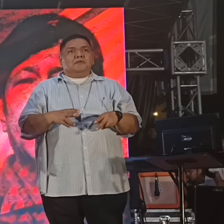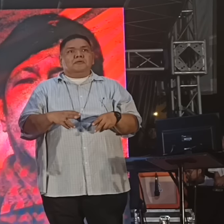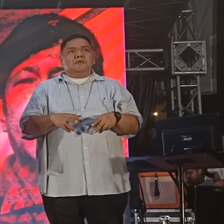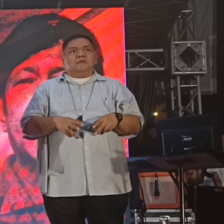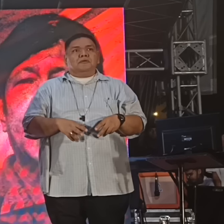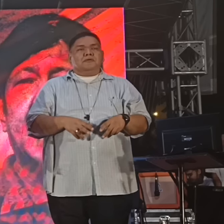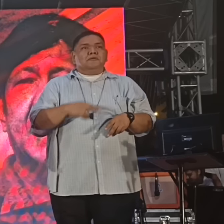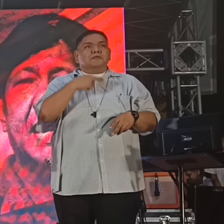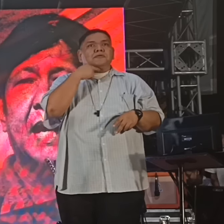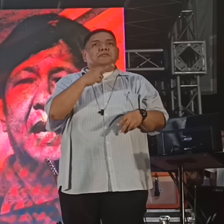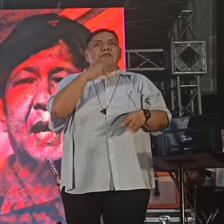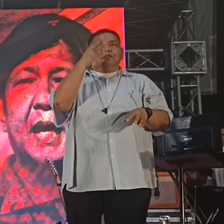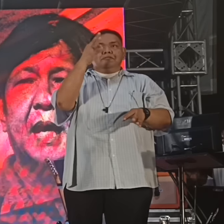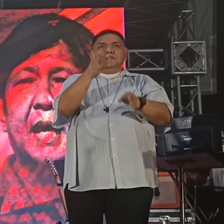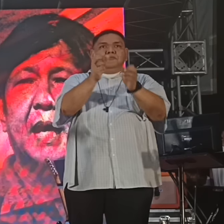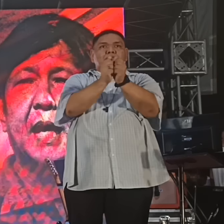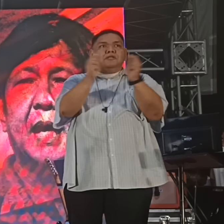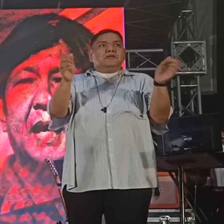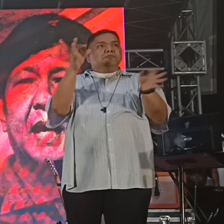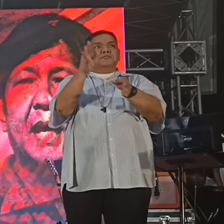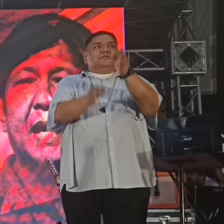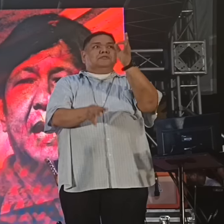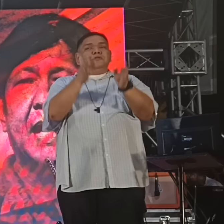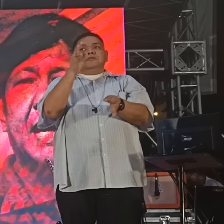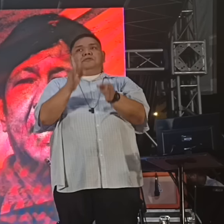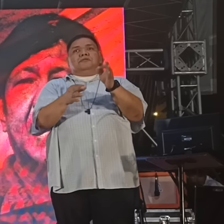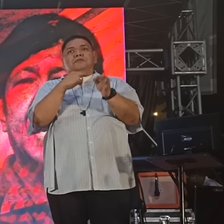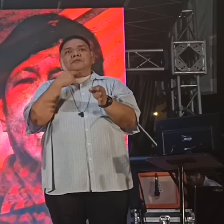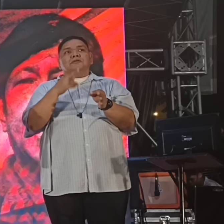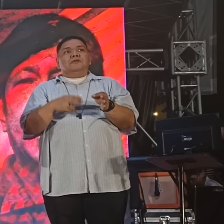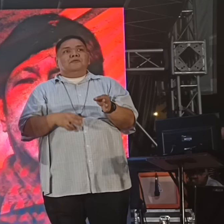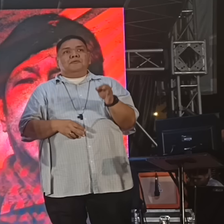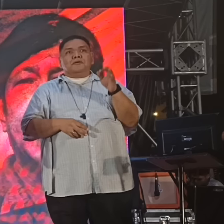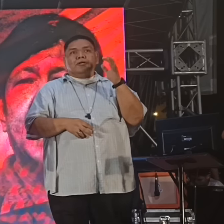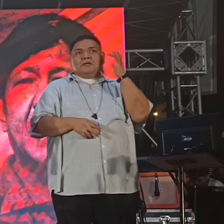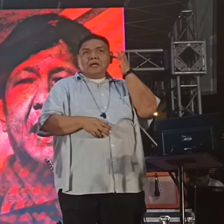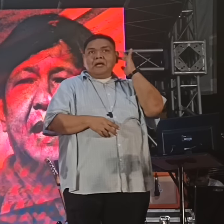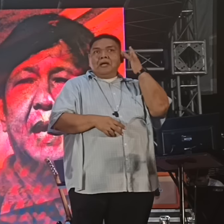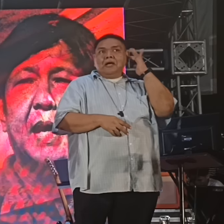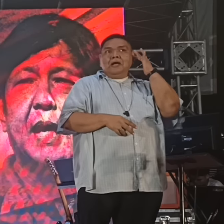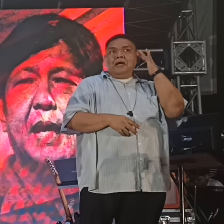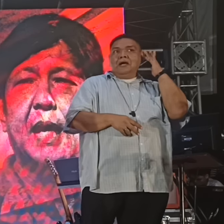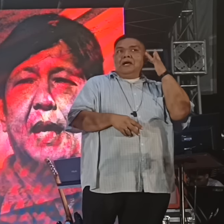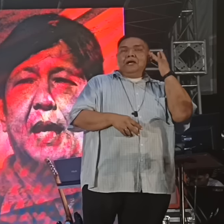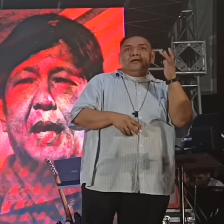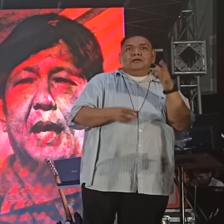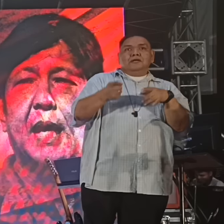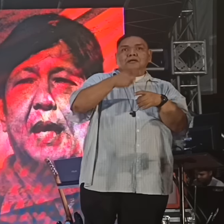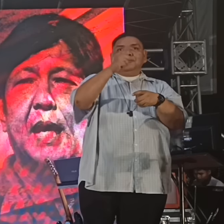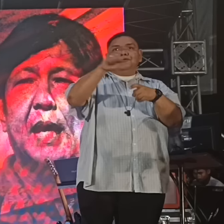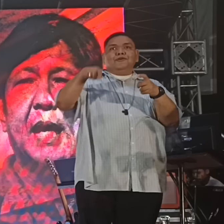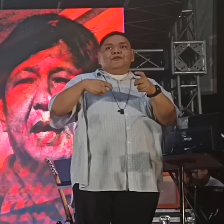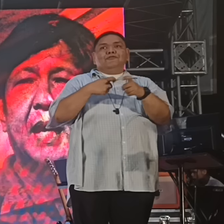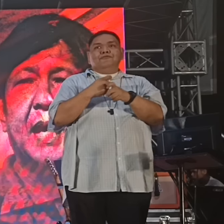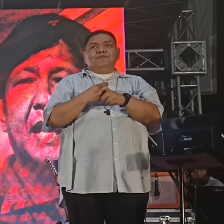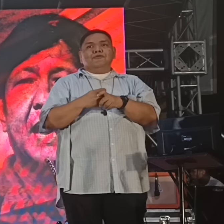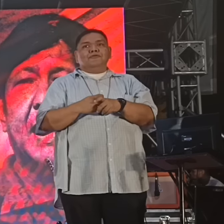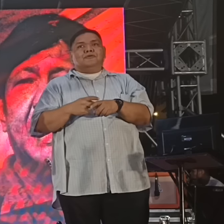ito makatarungan. Alam mo yan, huwag kayo magbinibiyan. Metro Manila, buong